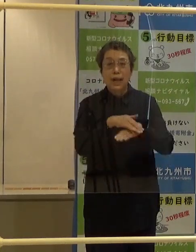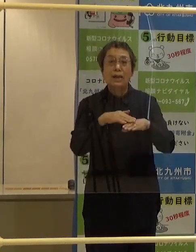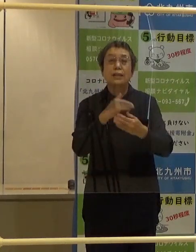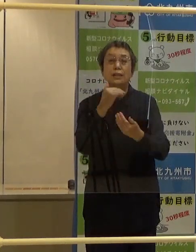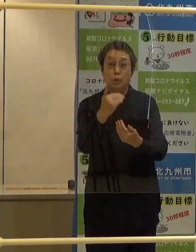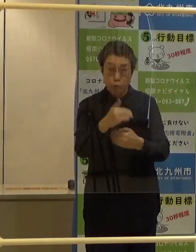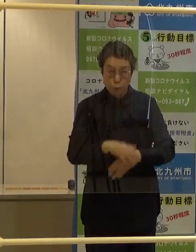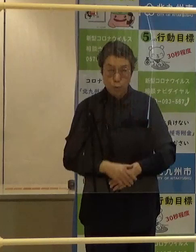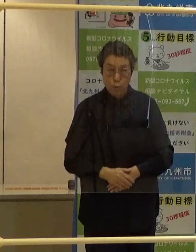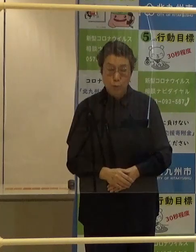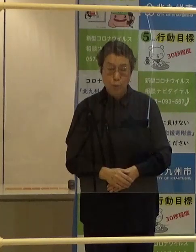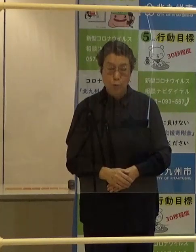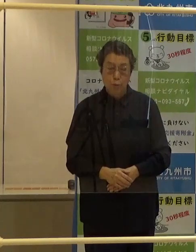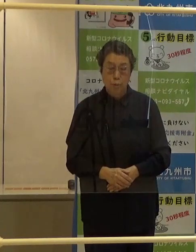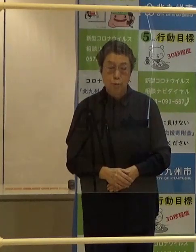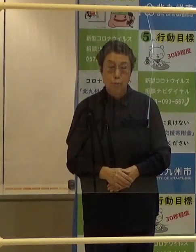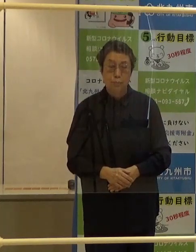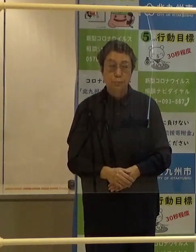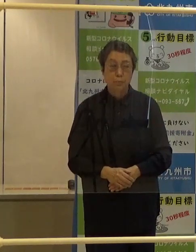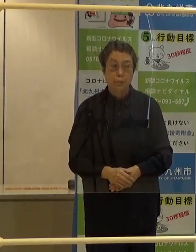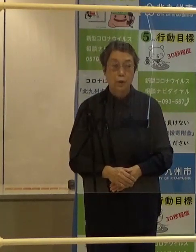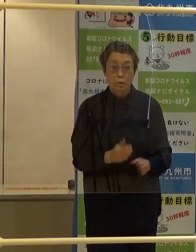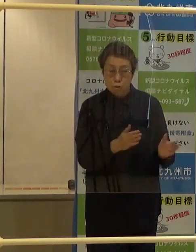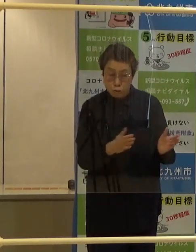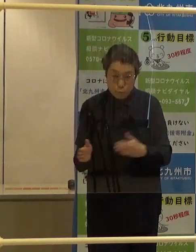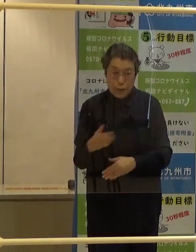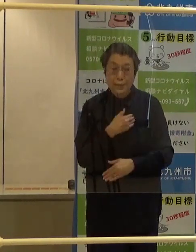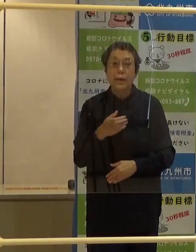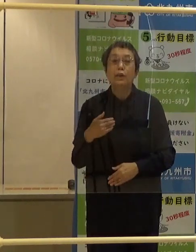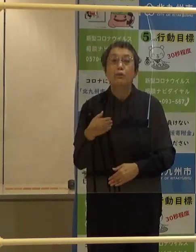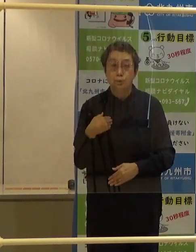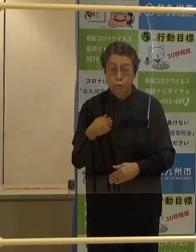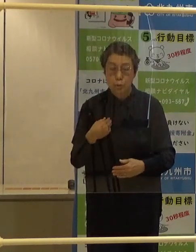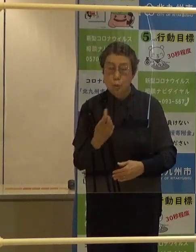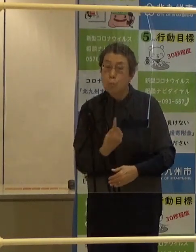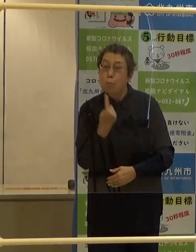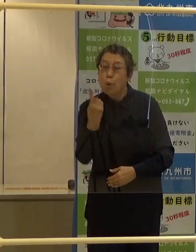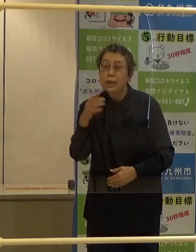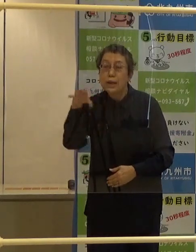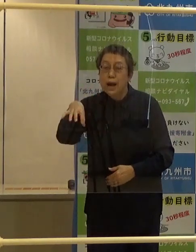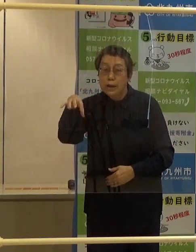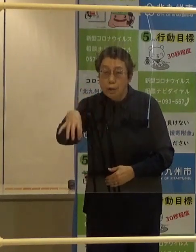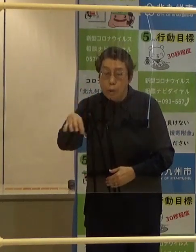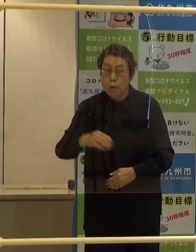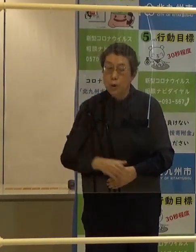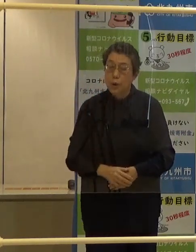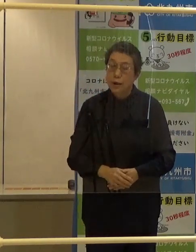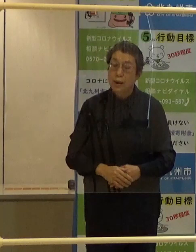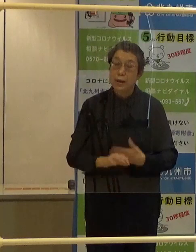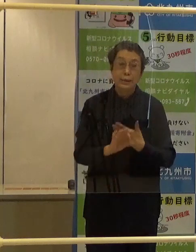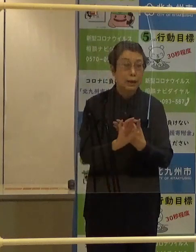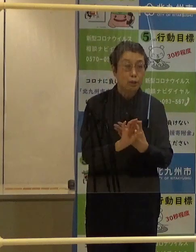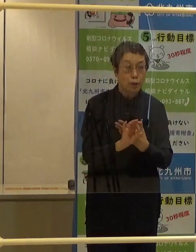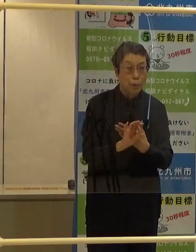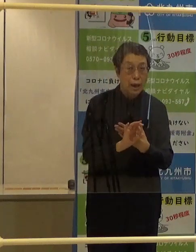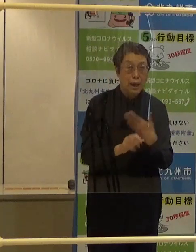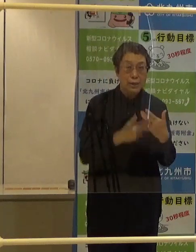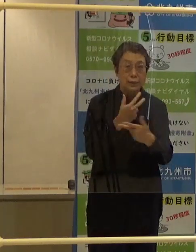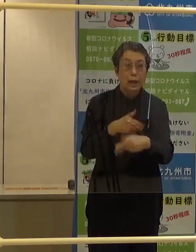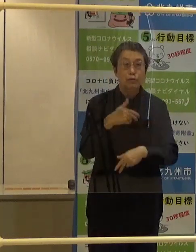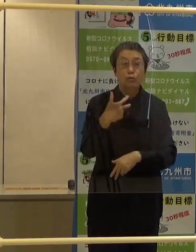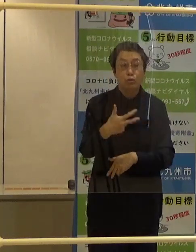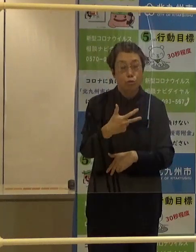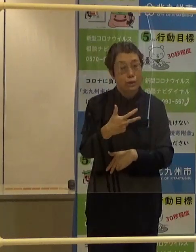確保されますとですね、さらにもう一箇所、例えば北九州の門司